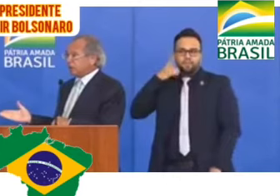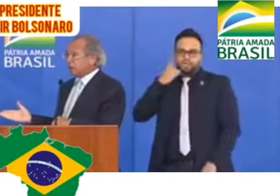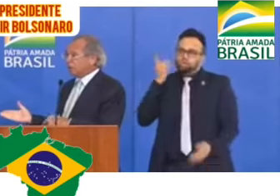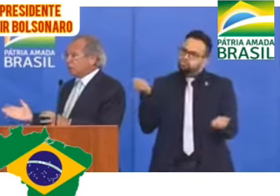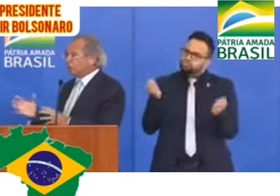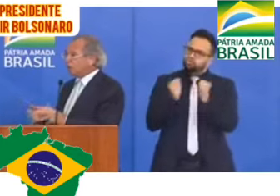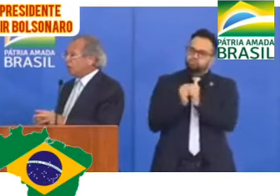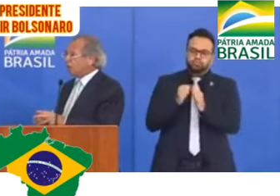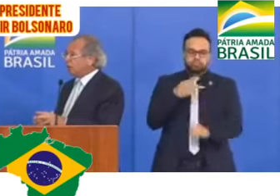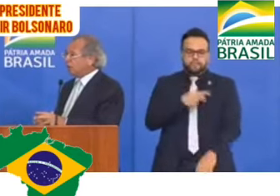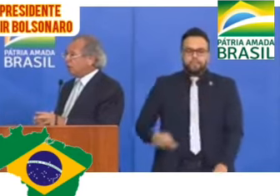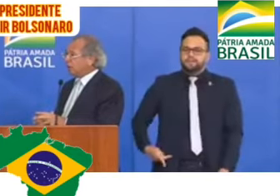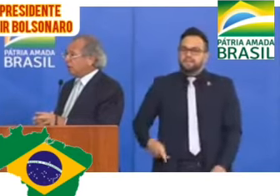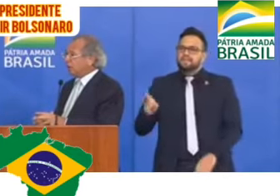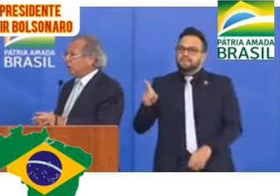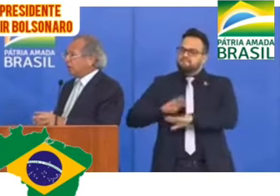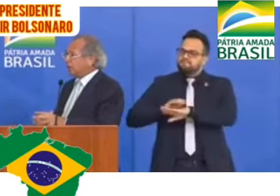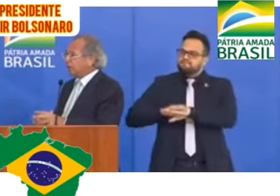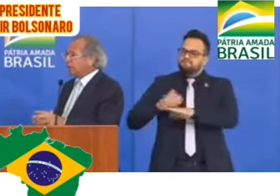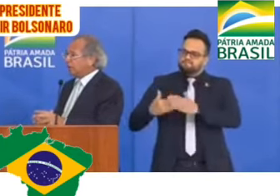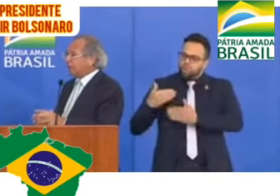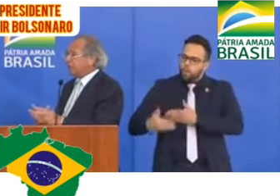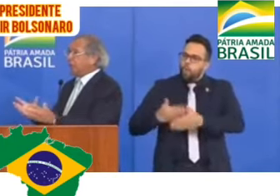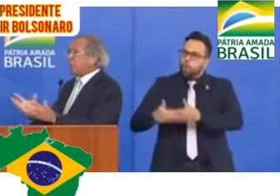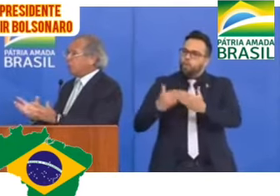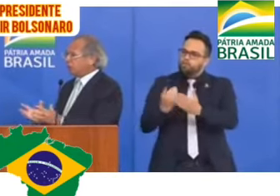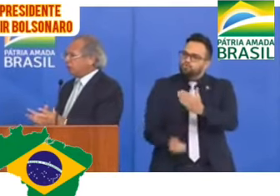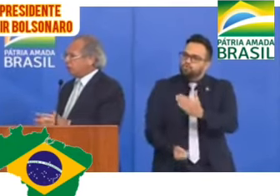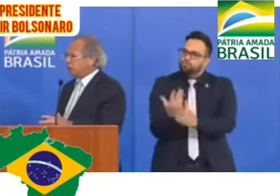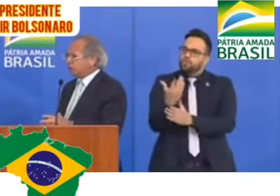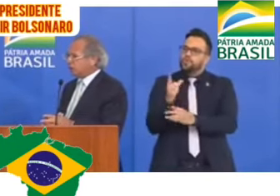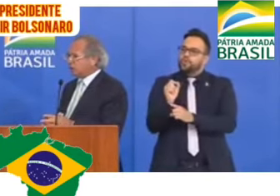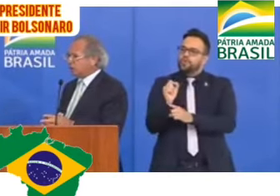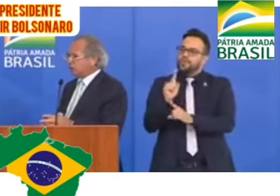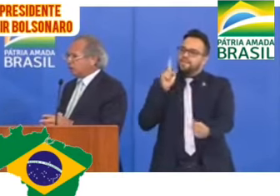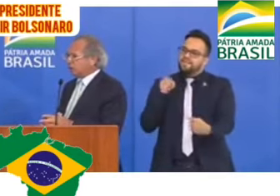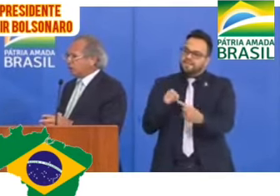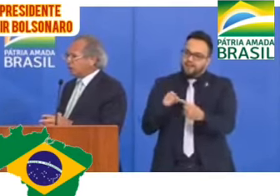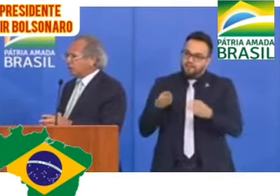presidente, construído essa via política,